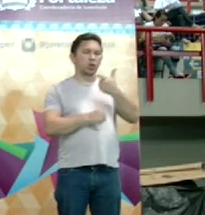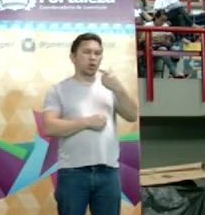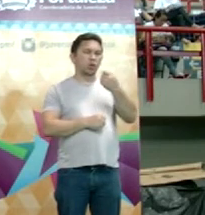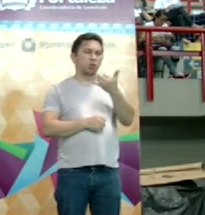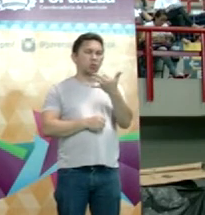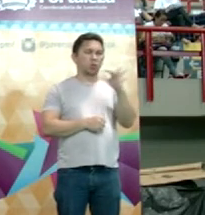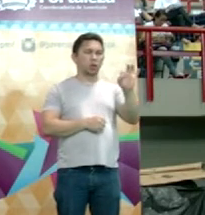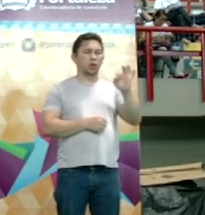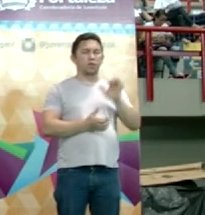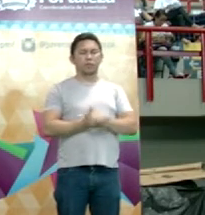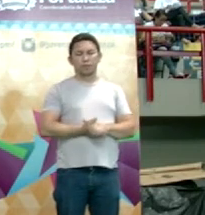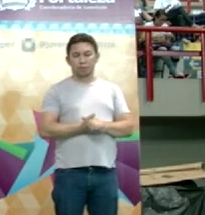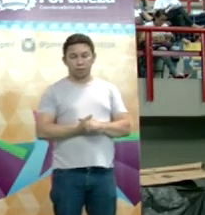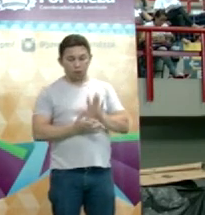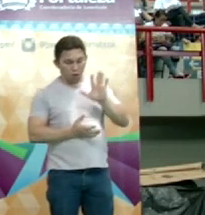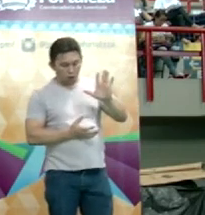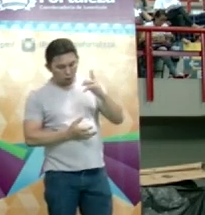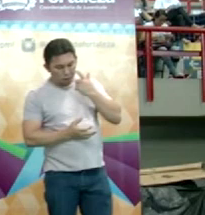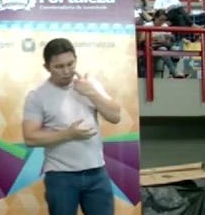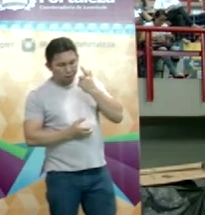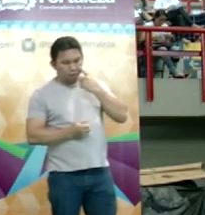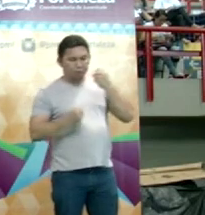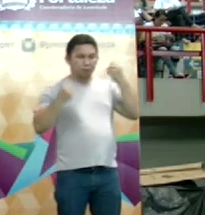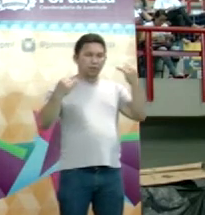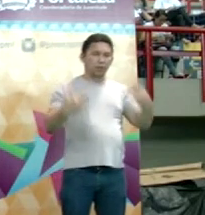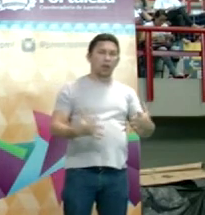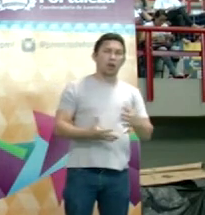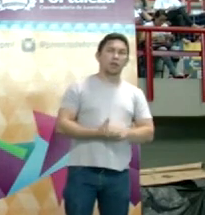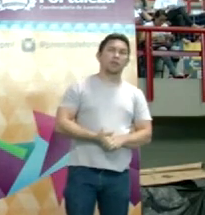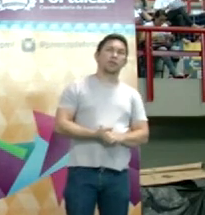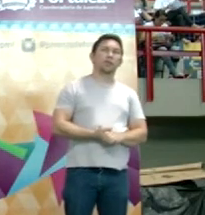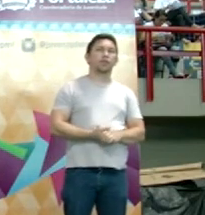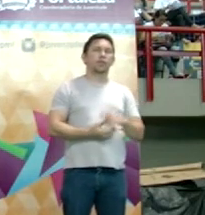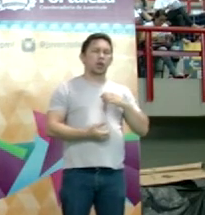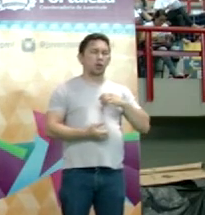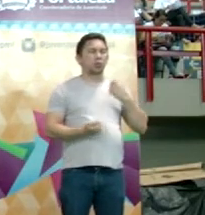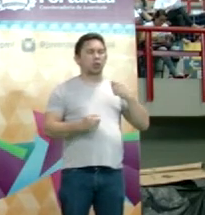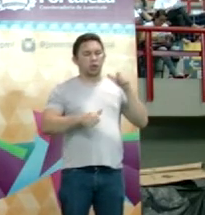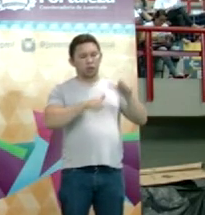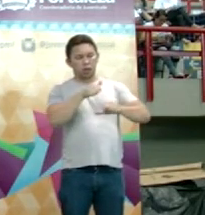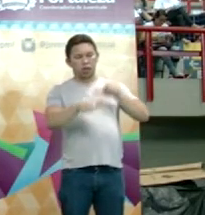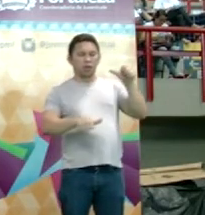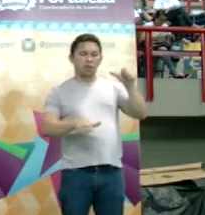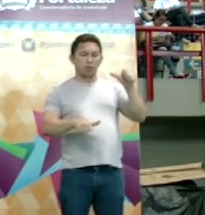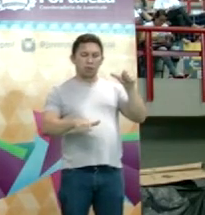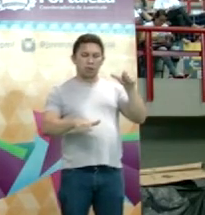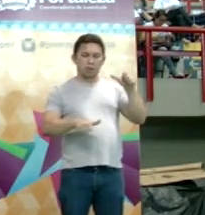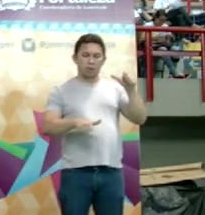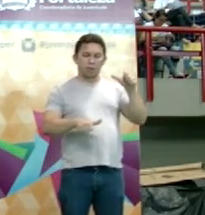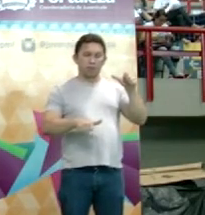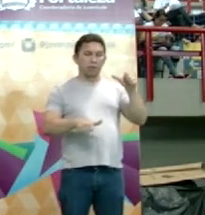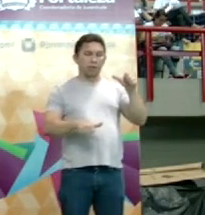2010? Gente, é o seguinte, eu tenho que transformar